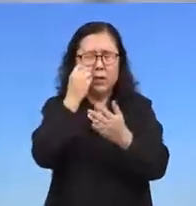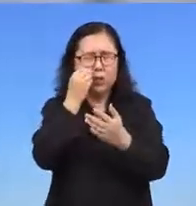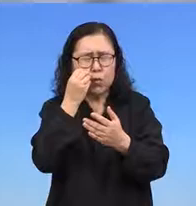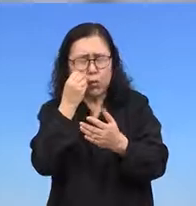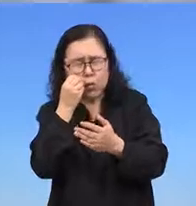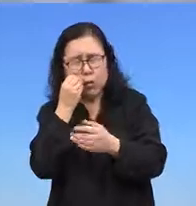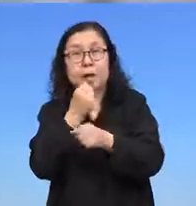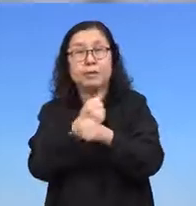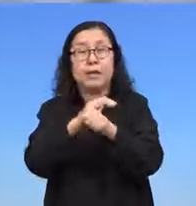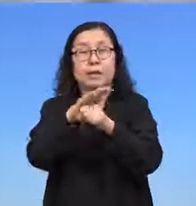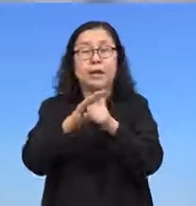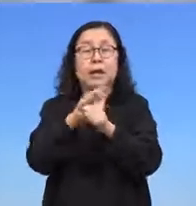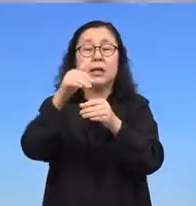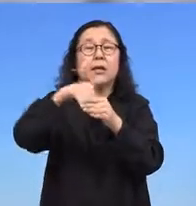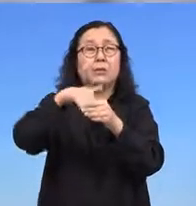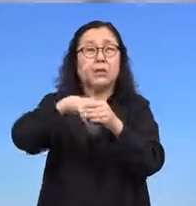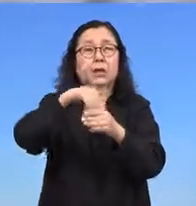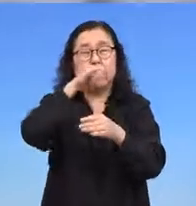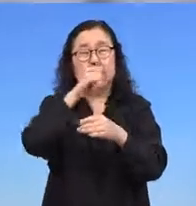손때예요.